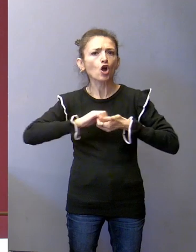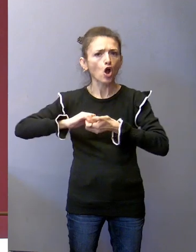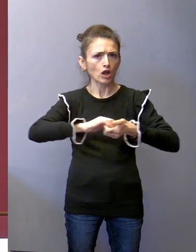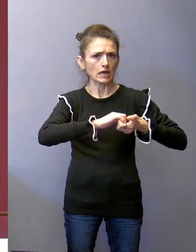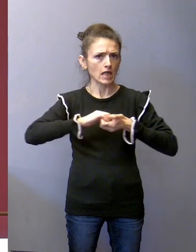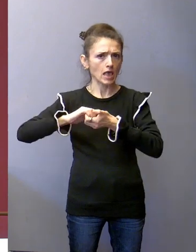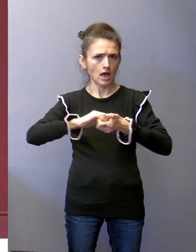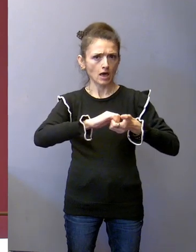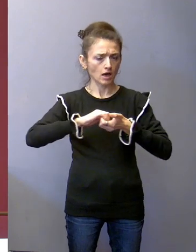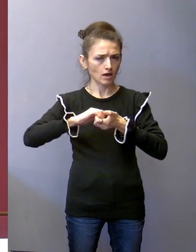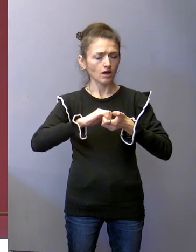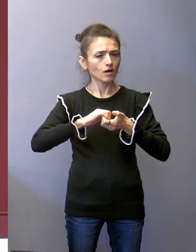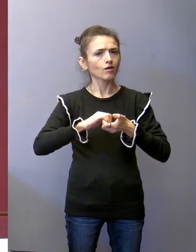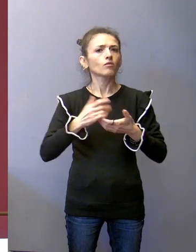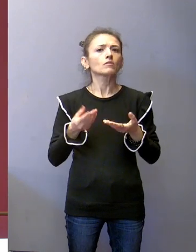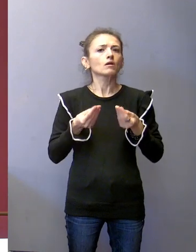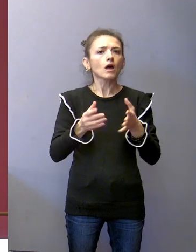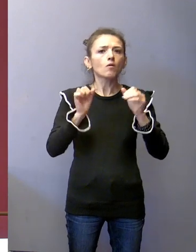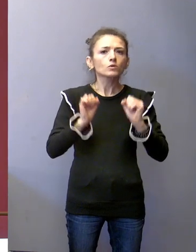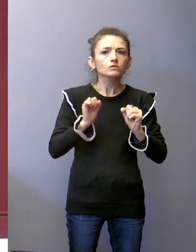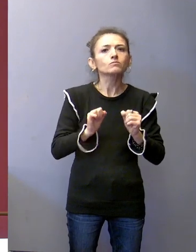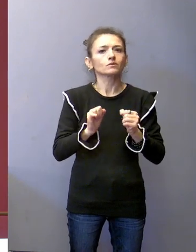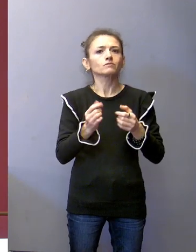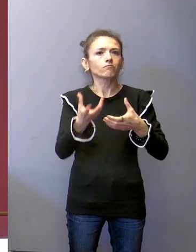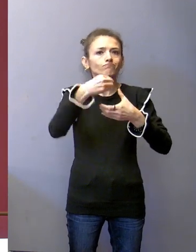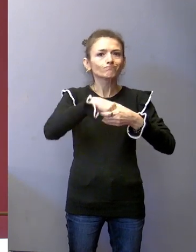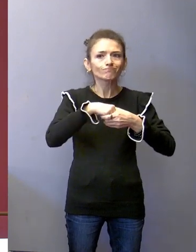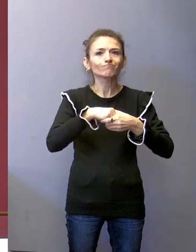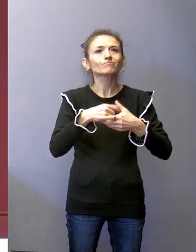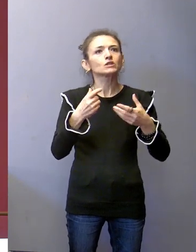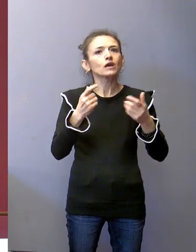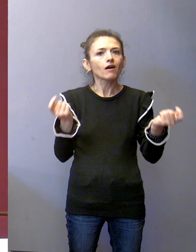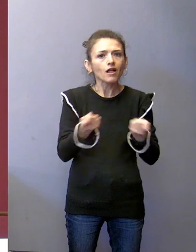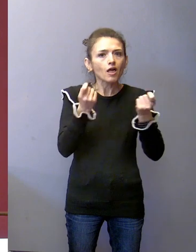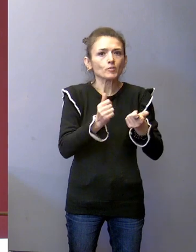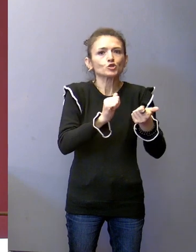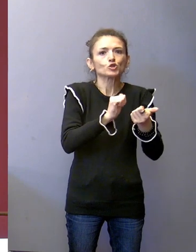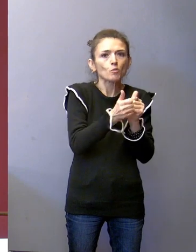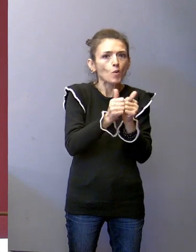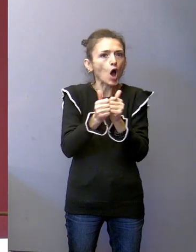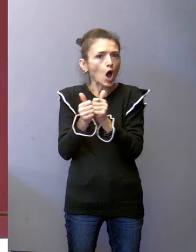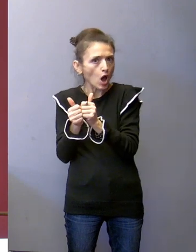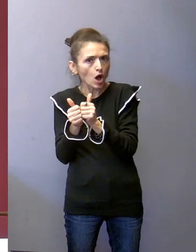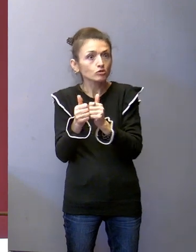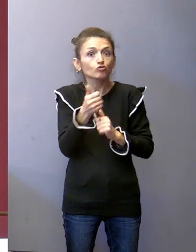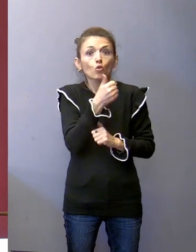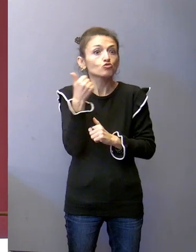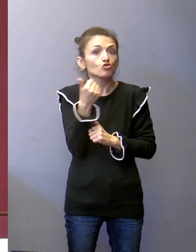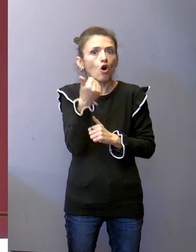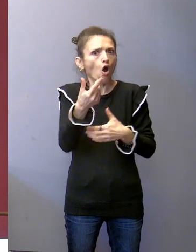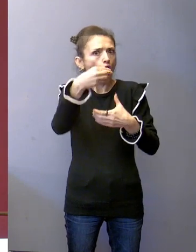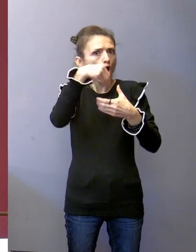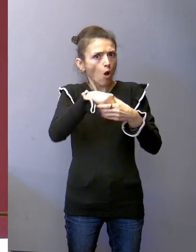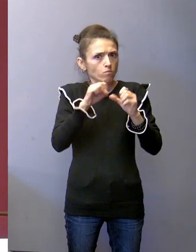proprio perché permetterà di ospitare discipline sportive che solo in quel contesto Potranno esserci e questo è un vantaggio credo